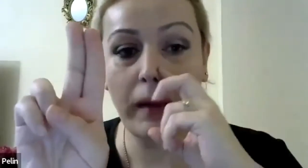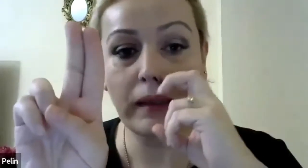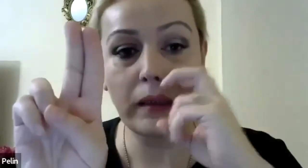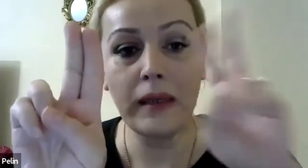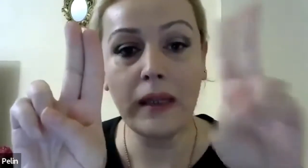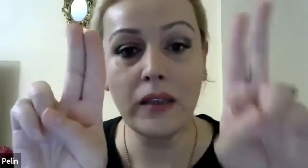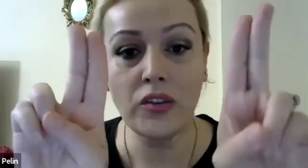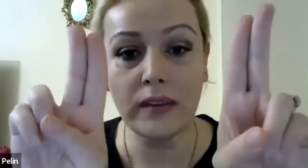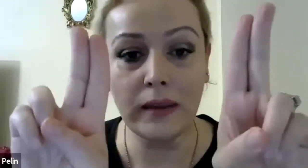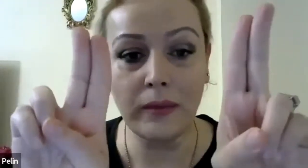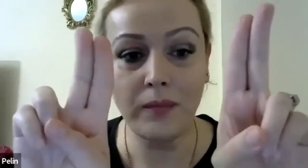parmaklarını birleştirdim.